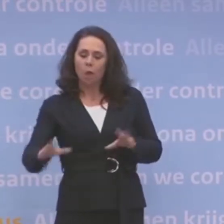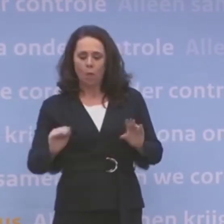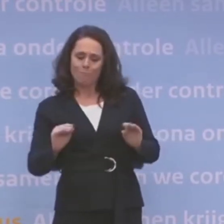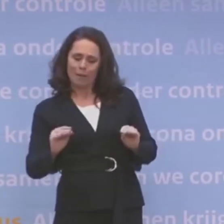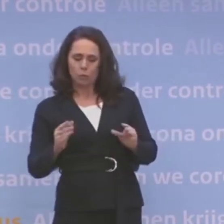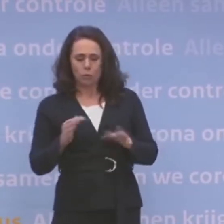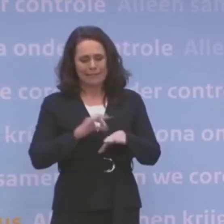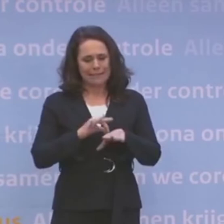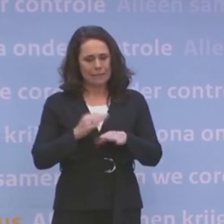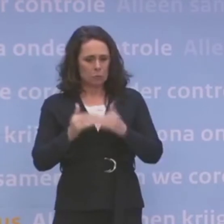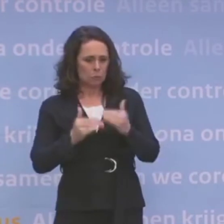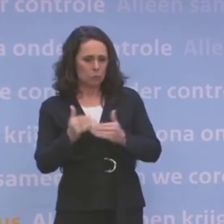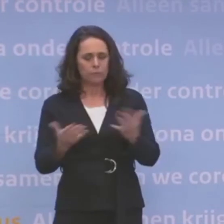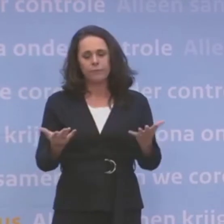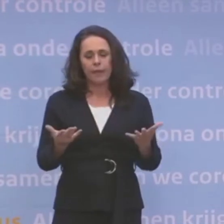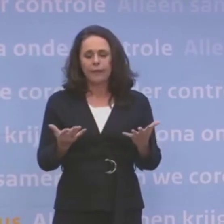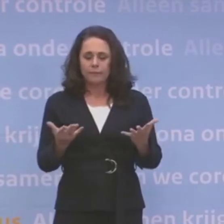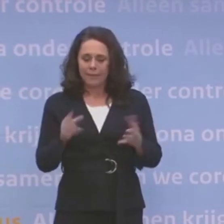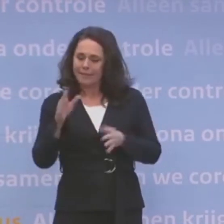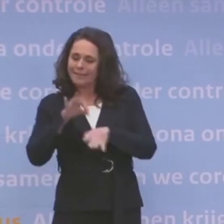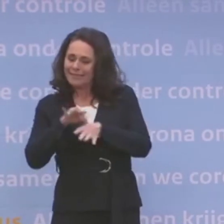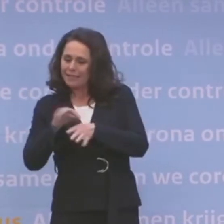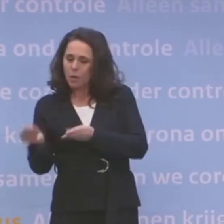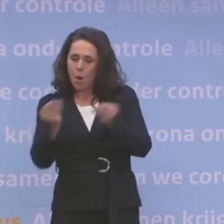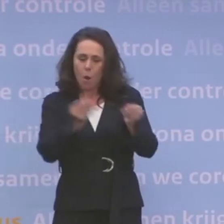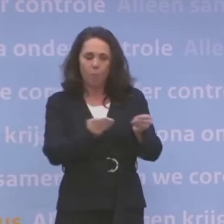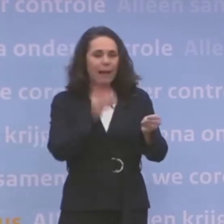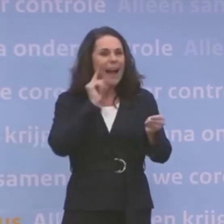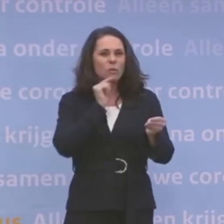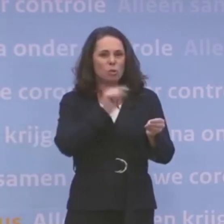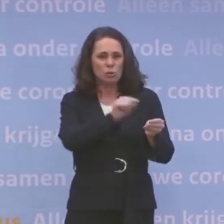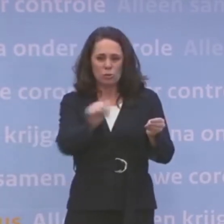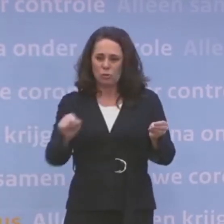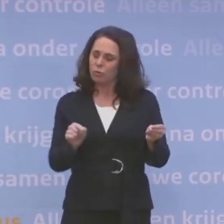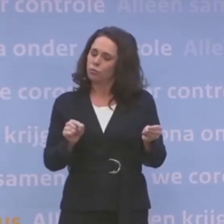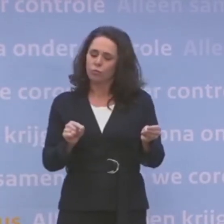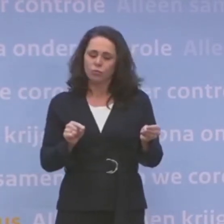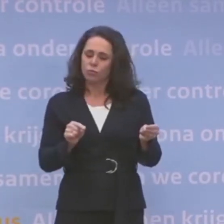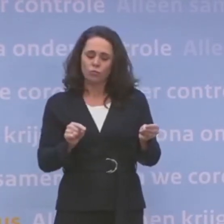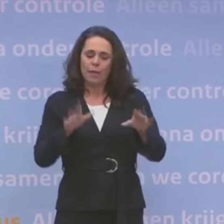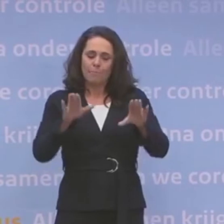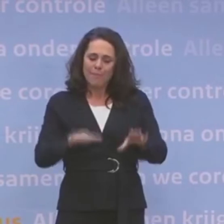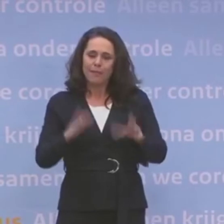bleek bovendien dat de overdracht van ziekte van kind op ouder eigenlijk minder vaak optrad dan van ouder op